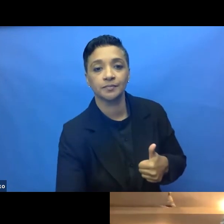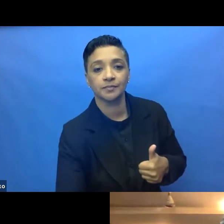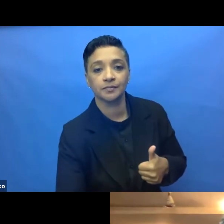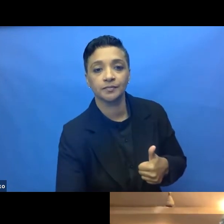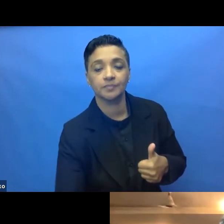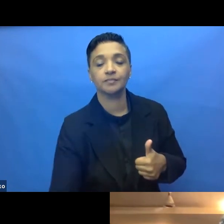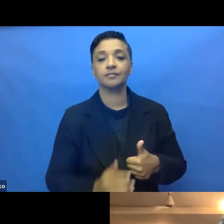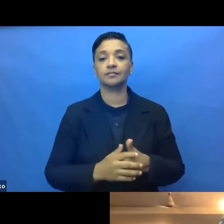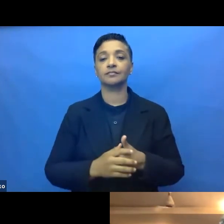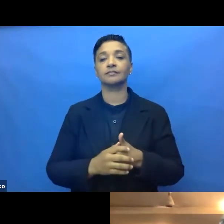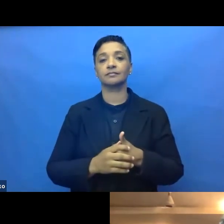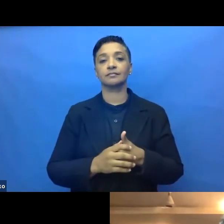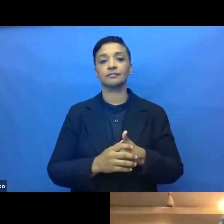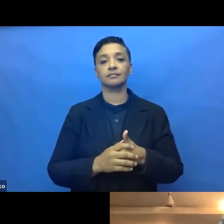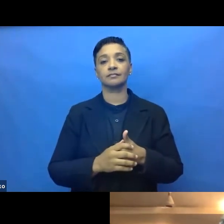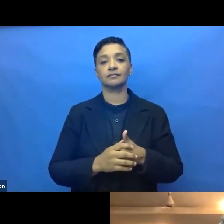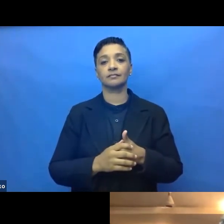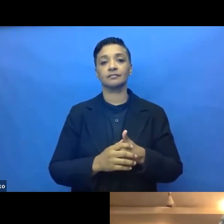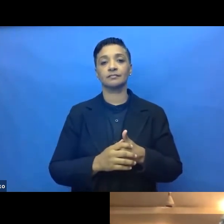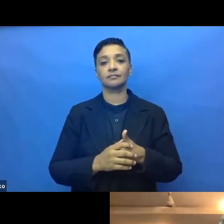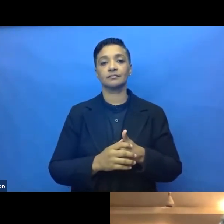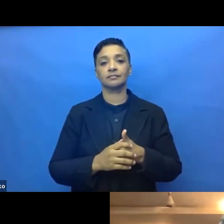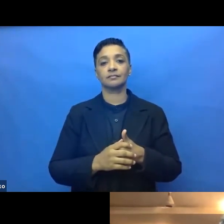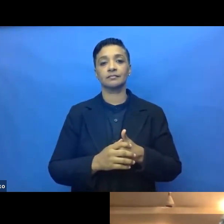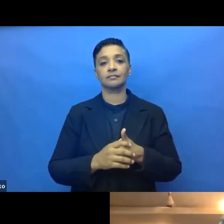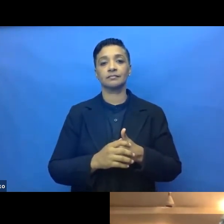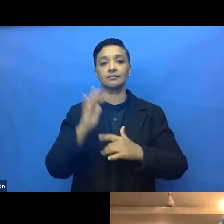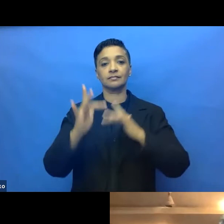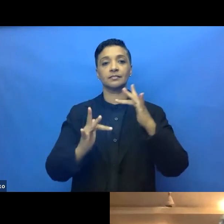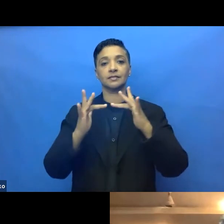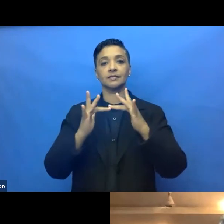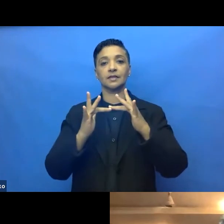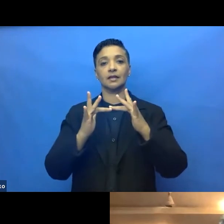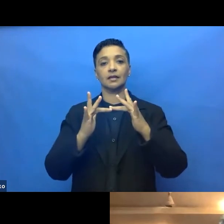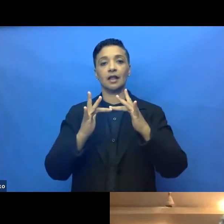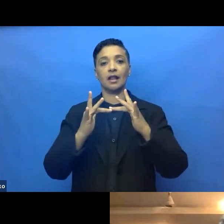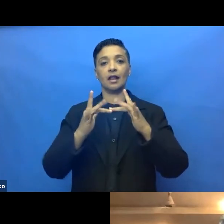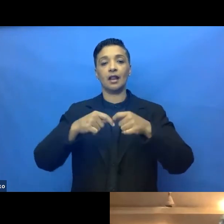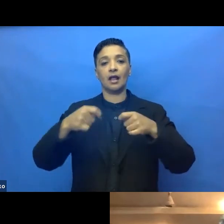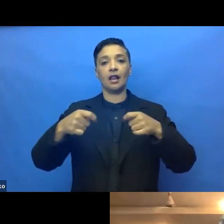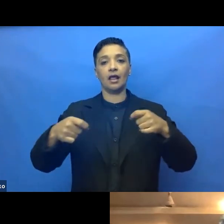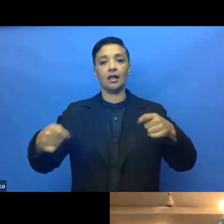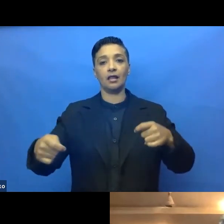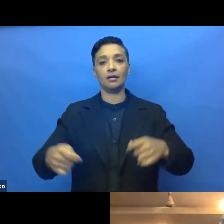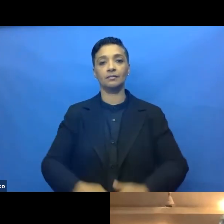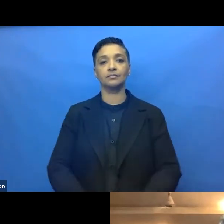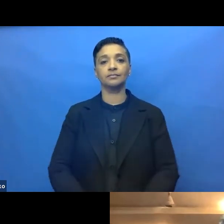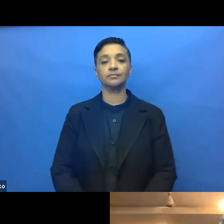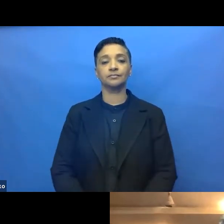qui porte la question du gouvernement. Je ne sais pas si